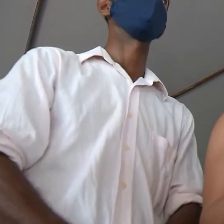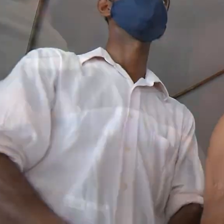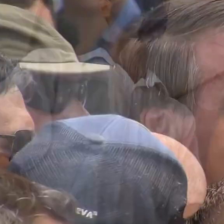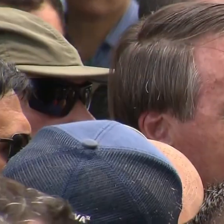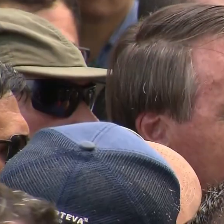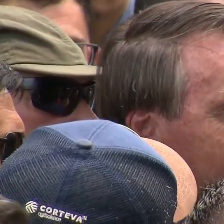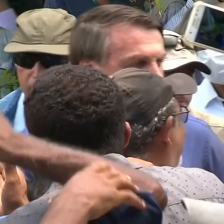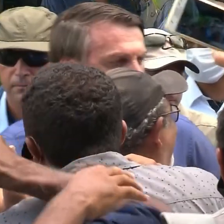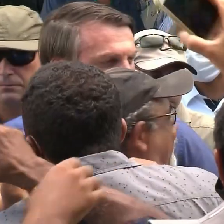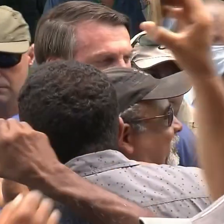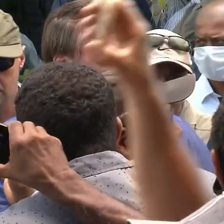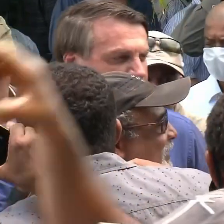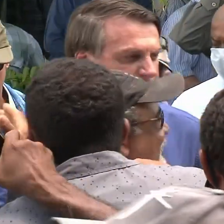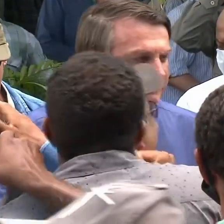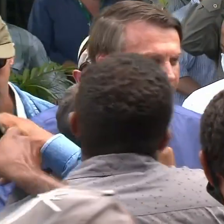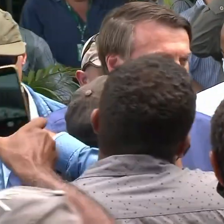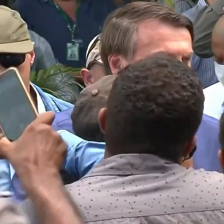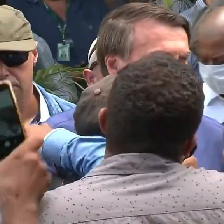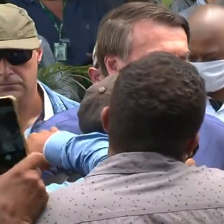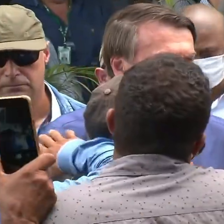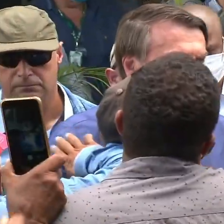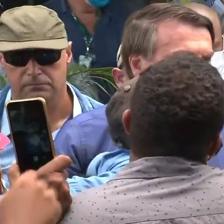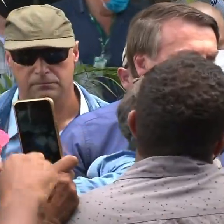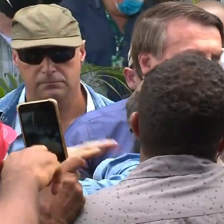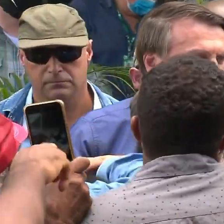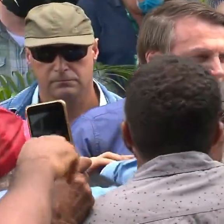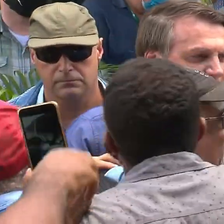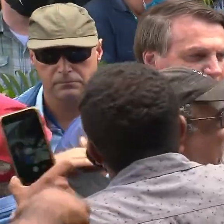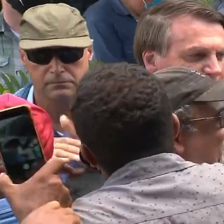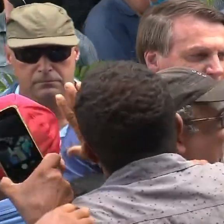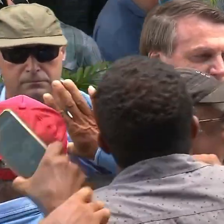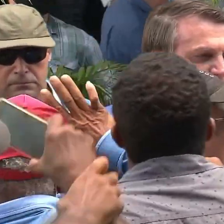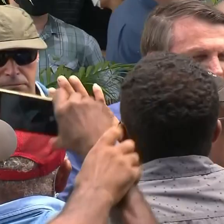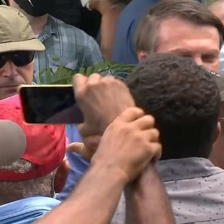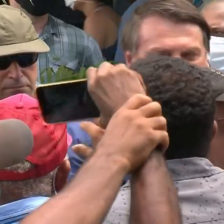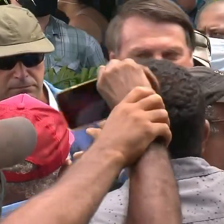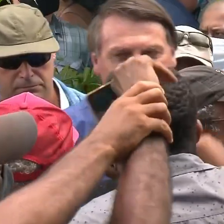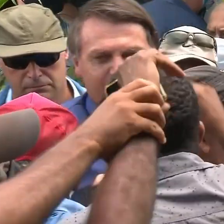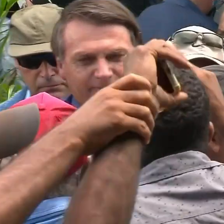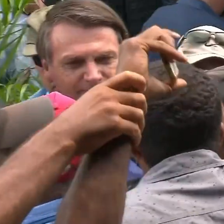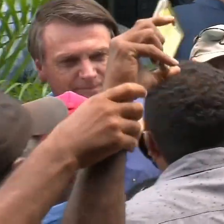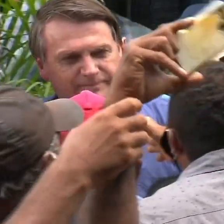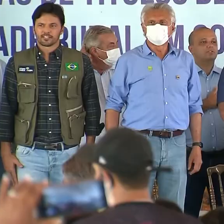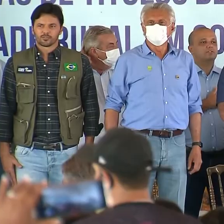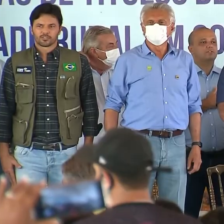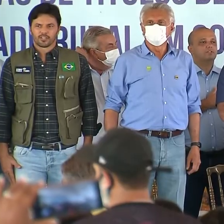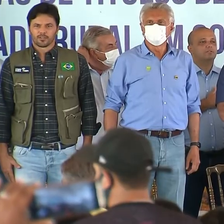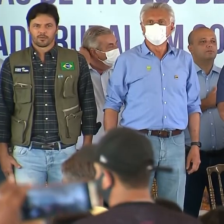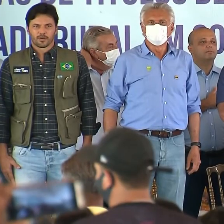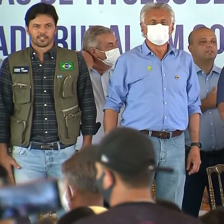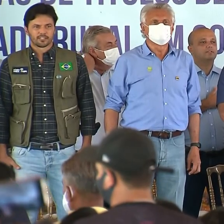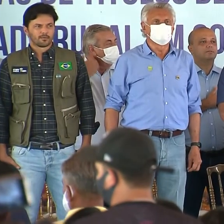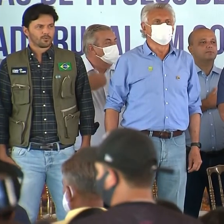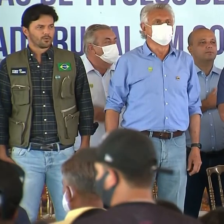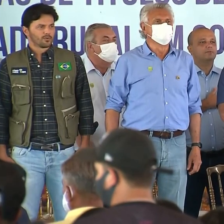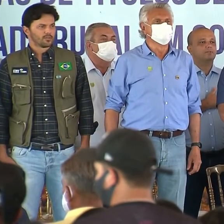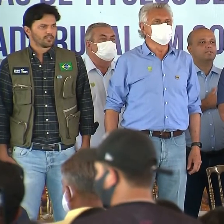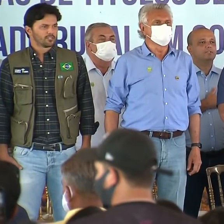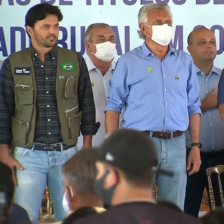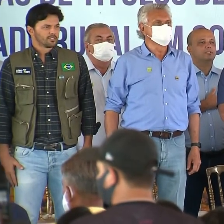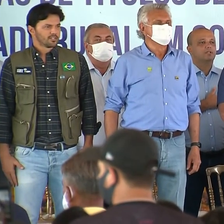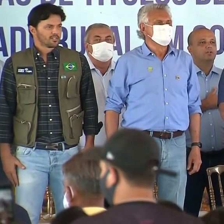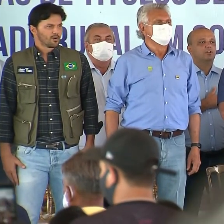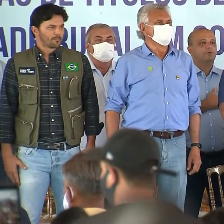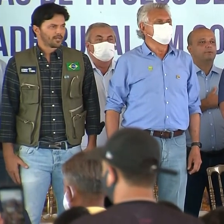Bolsonaro tirou fotos e conversou com os agricultores. Muitos não usavam máscara, como o presidente. Ao lado do governador de Goiás,